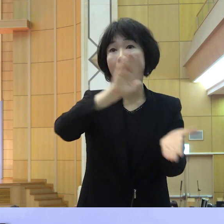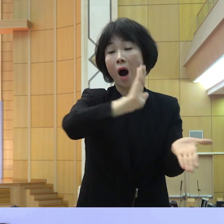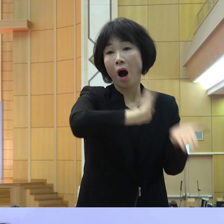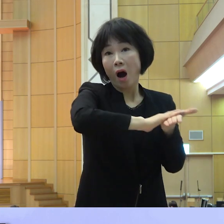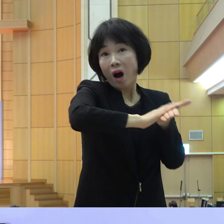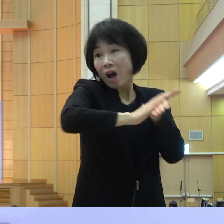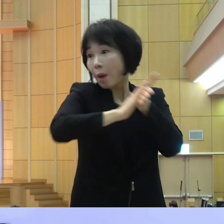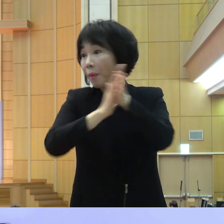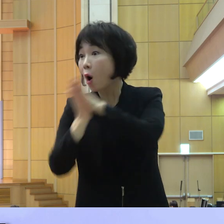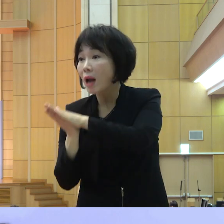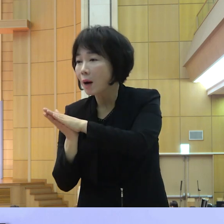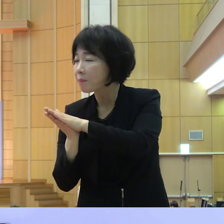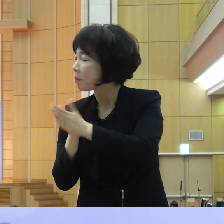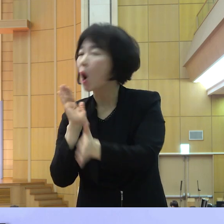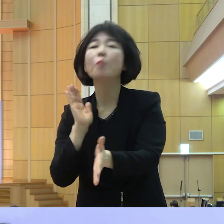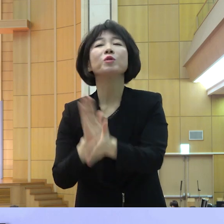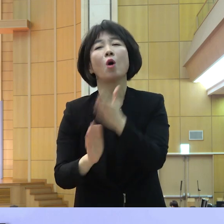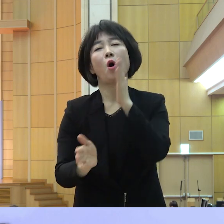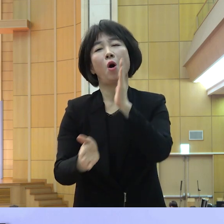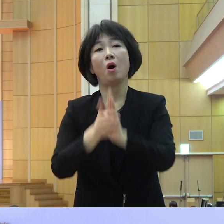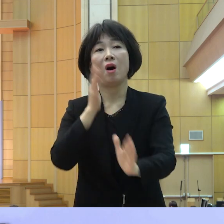사랑